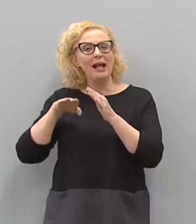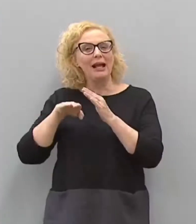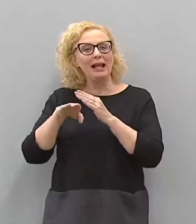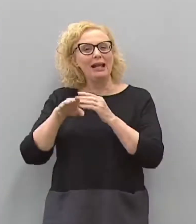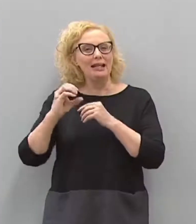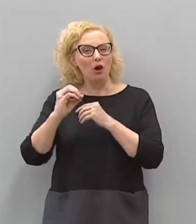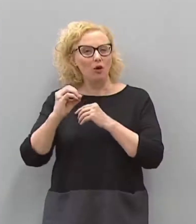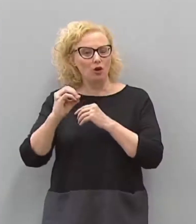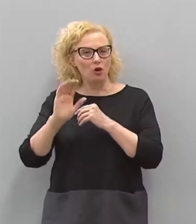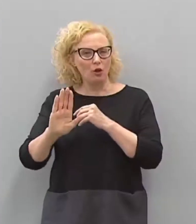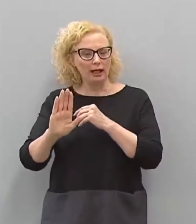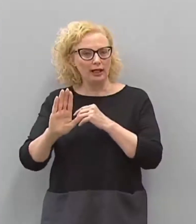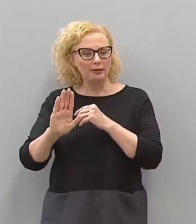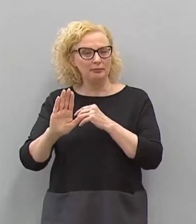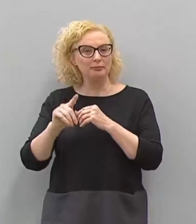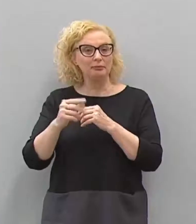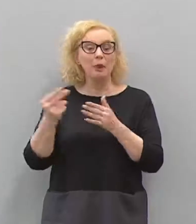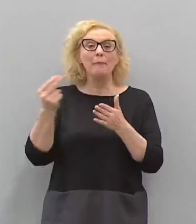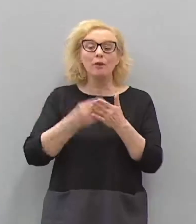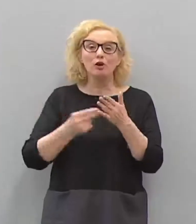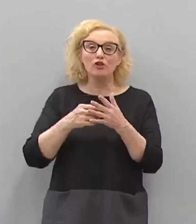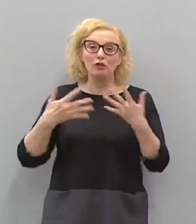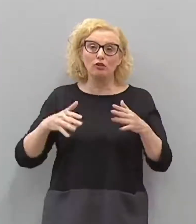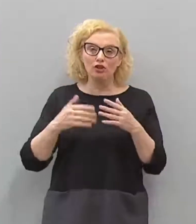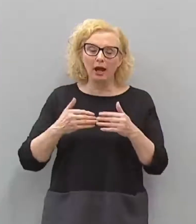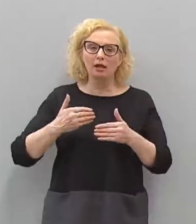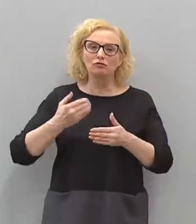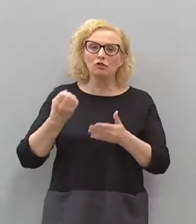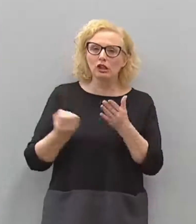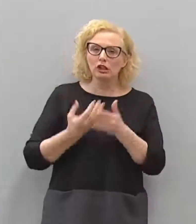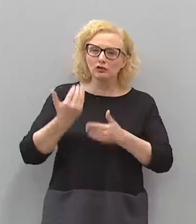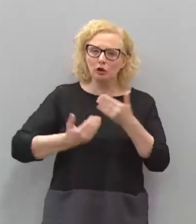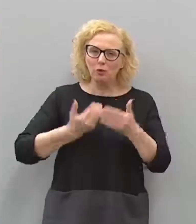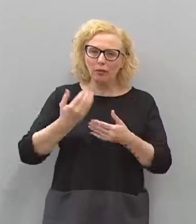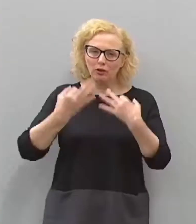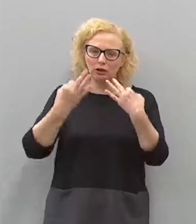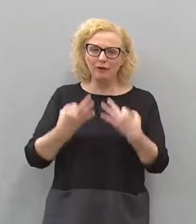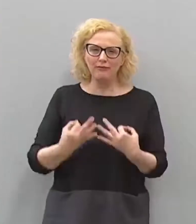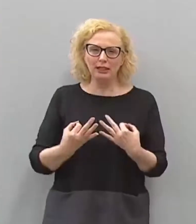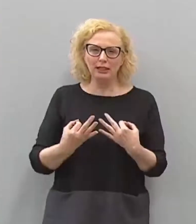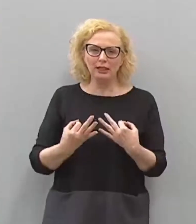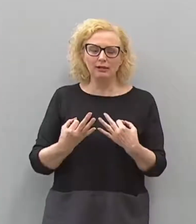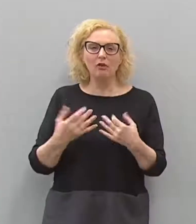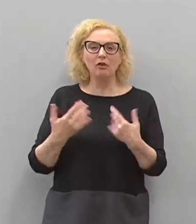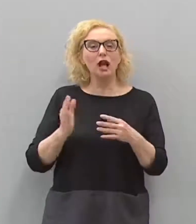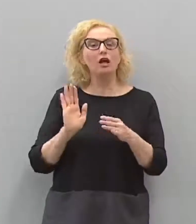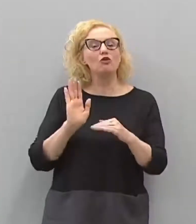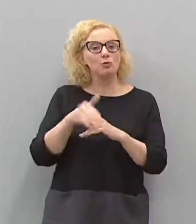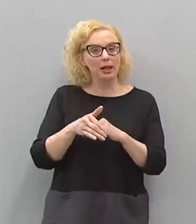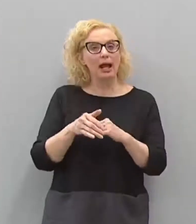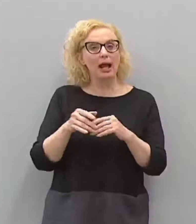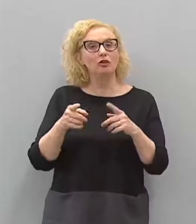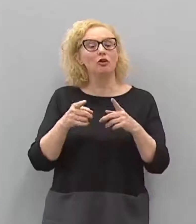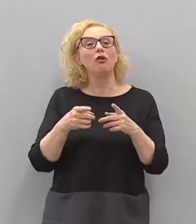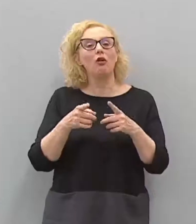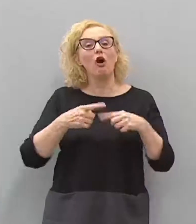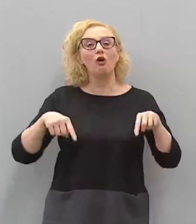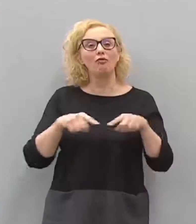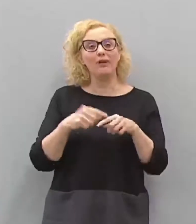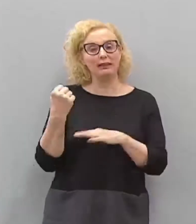orione il progetto è già sviluppato a livello definitivo ha già superato anche la fase della conferenza di servizi